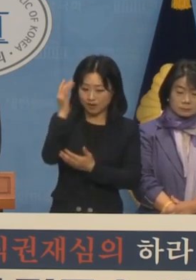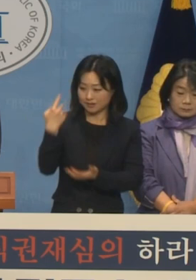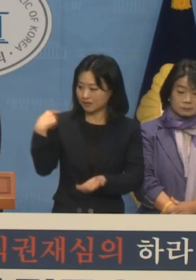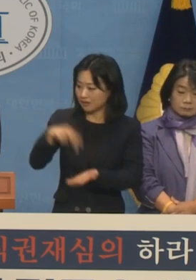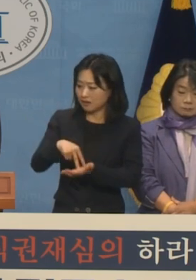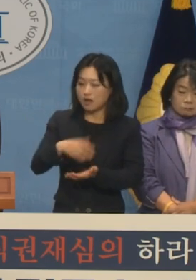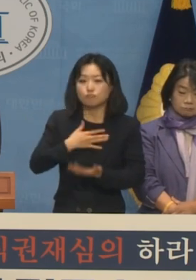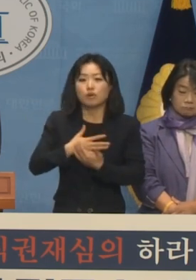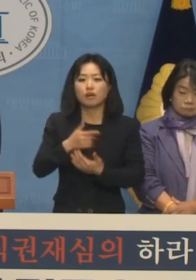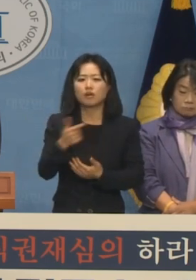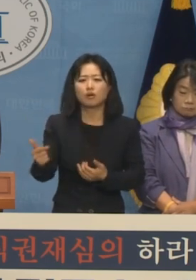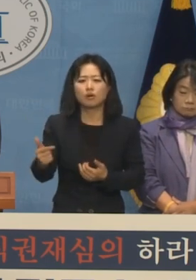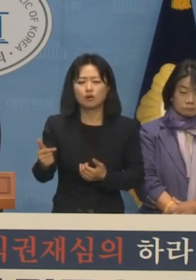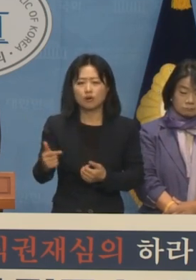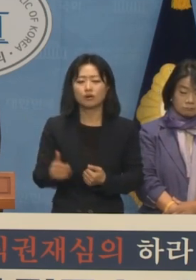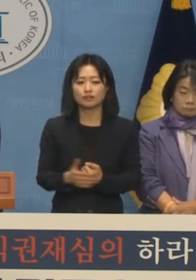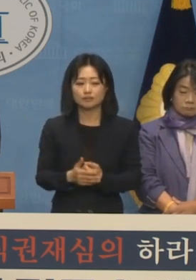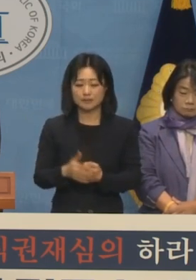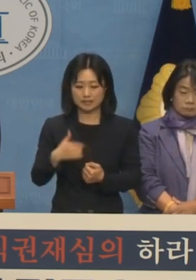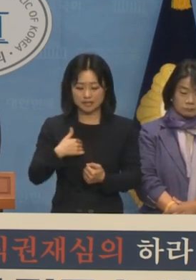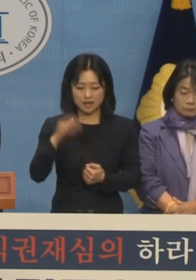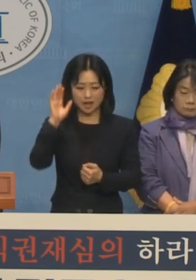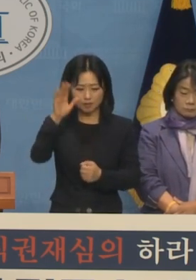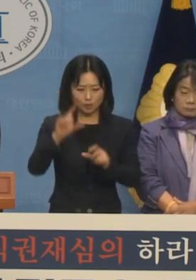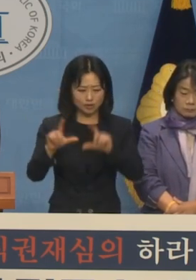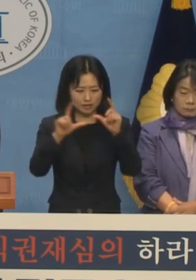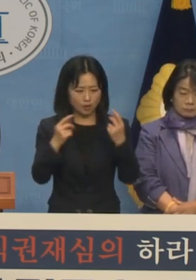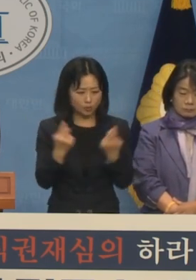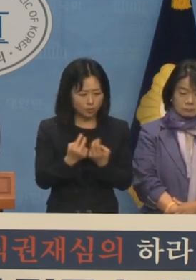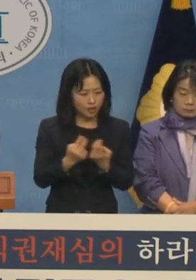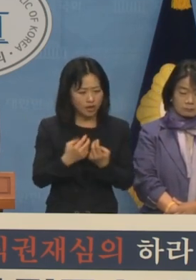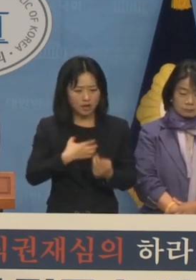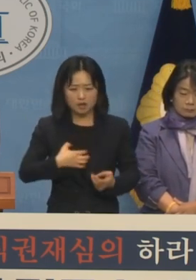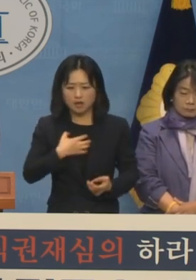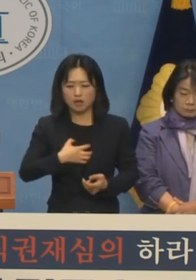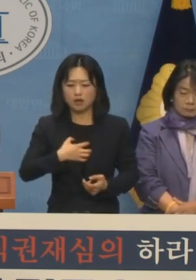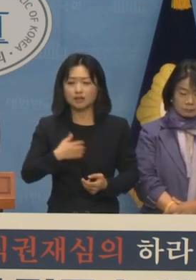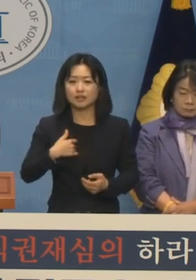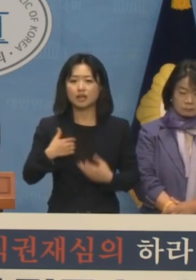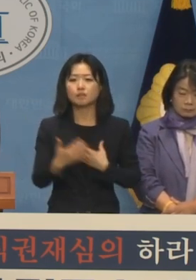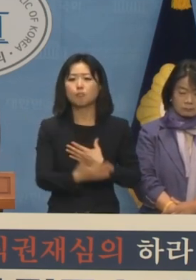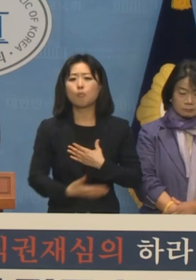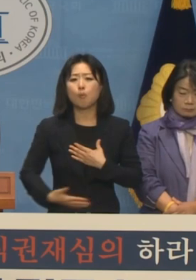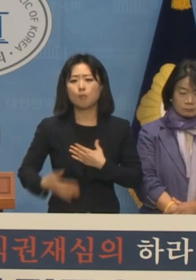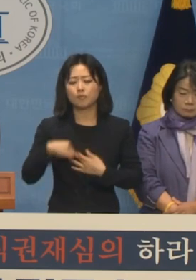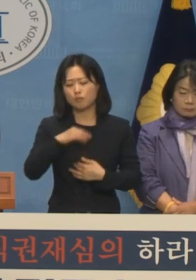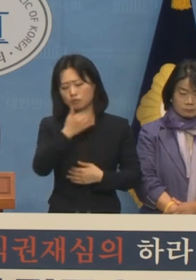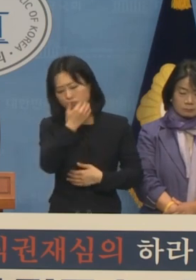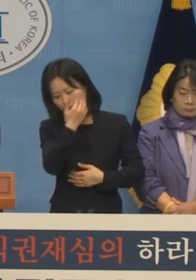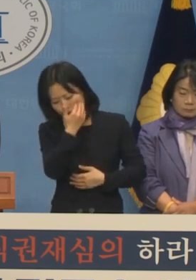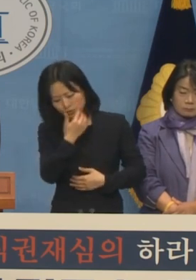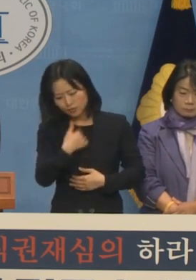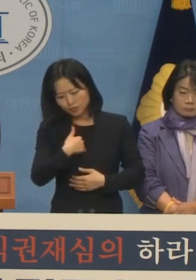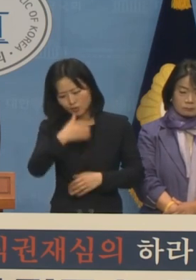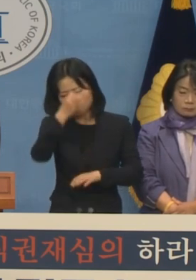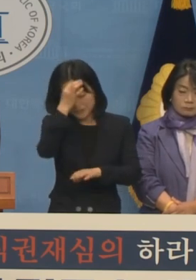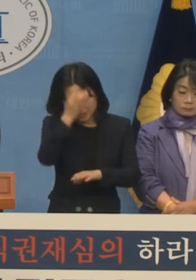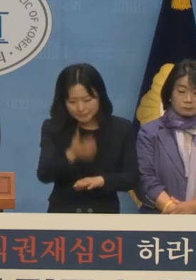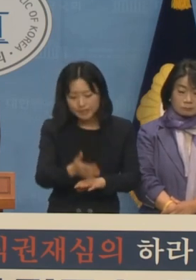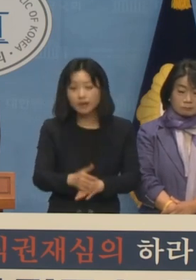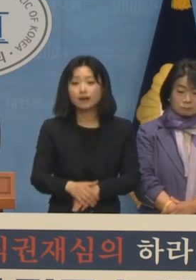어떻든 갈 수 있는 길부터 살아갈 수 있는 길부터 찾을 수밖에 없는 이 몸이 너무 부끄럽고 너무